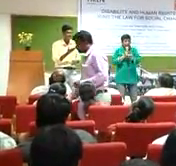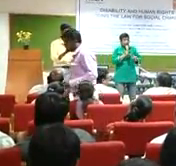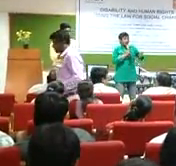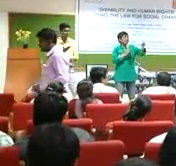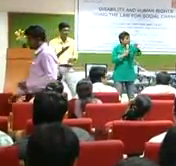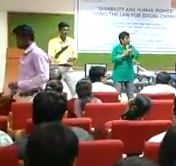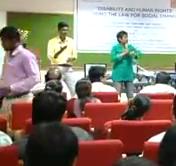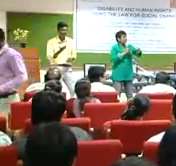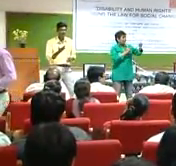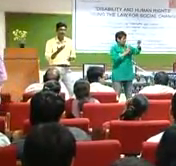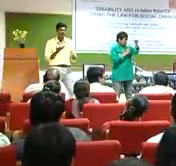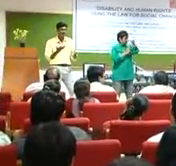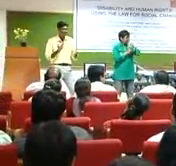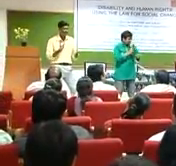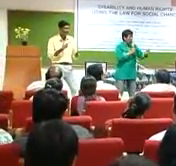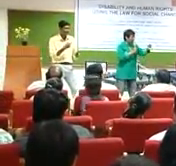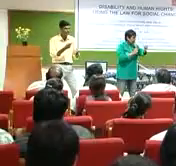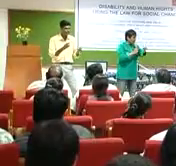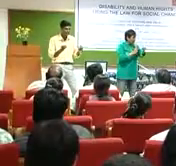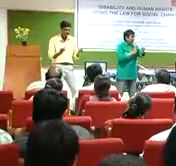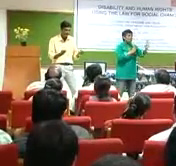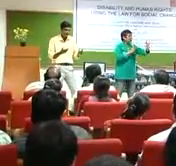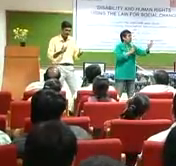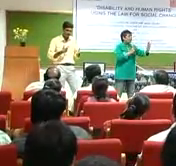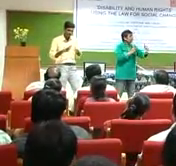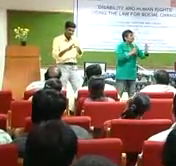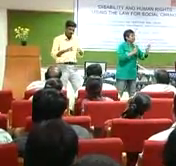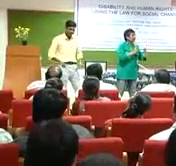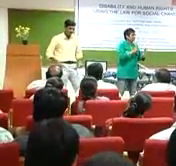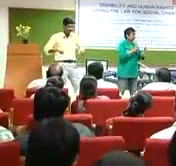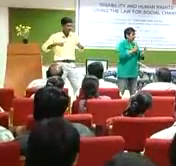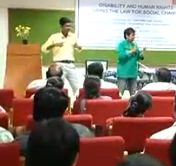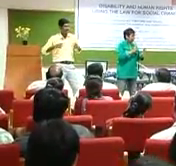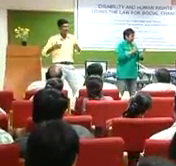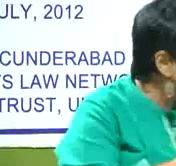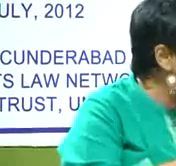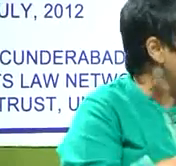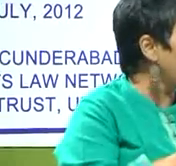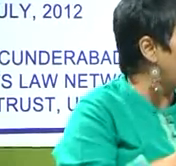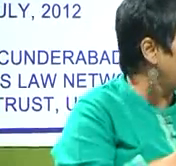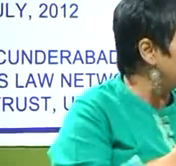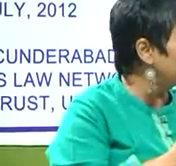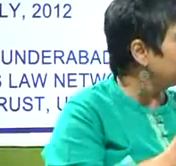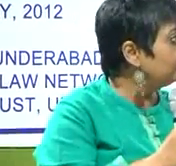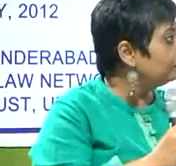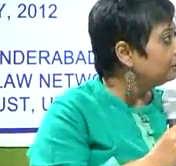का जीवन का हर संदर्भ को प्रभावित नहीं करता है, चैलेंज